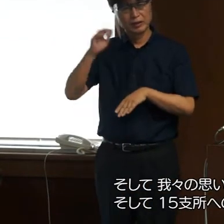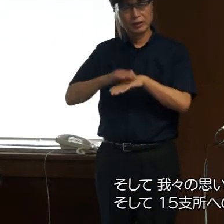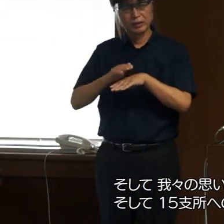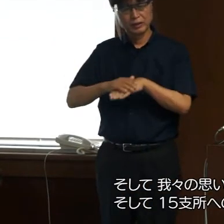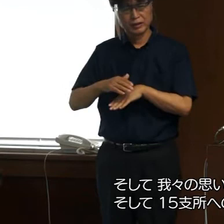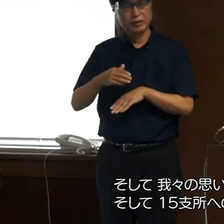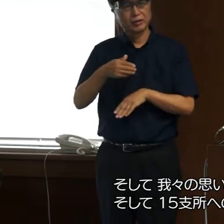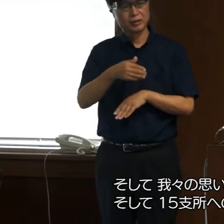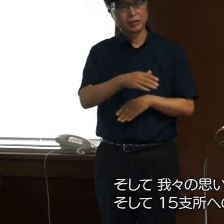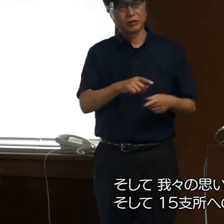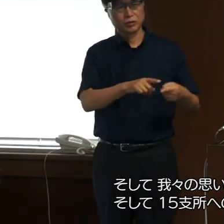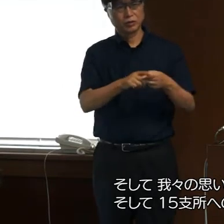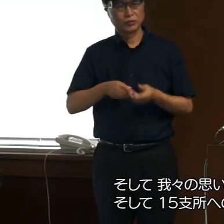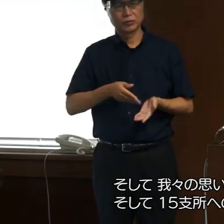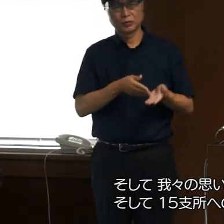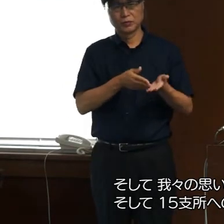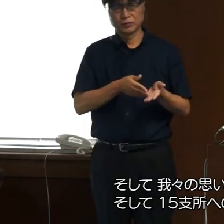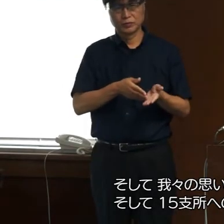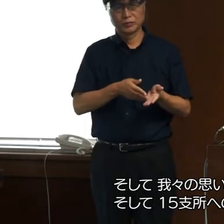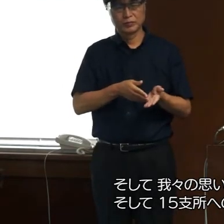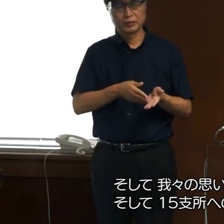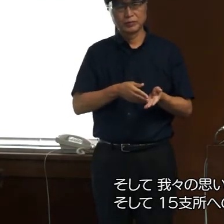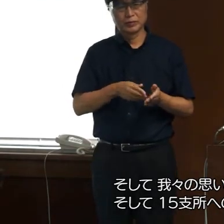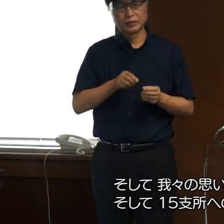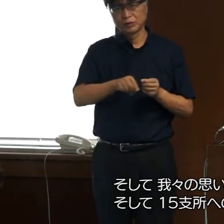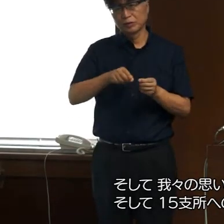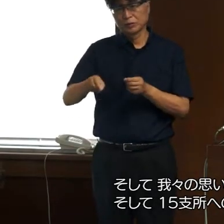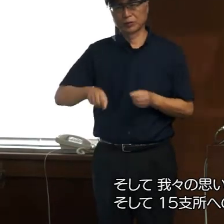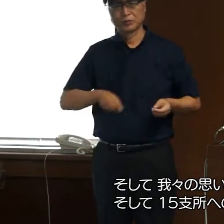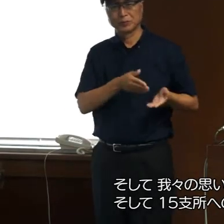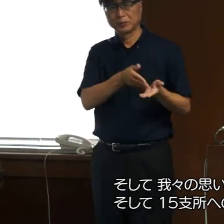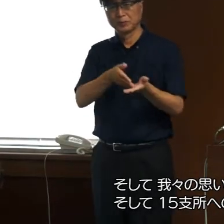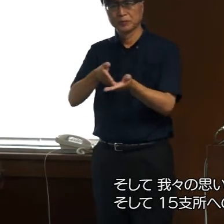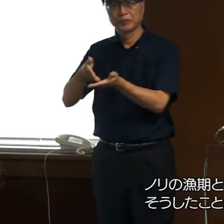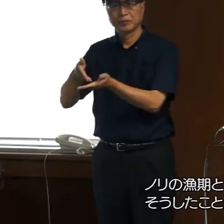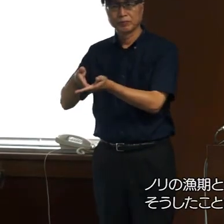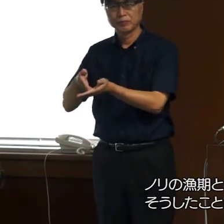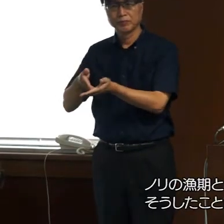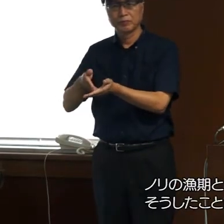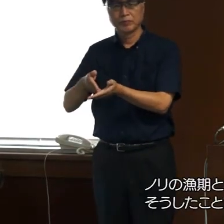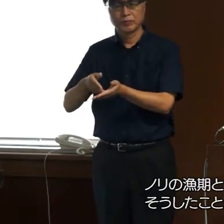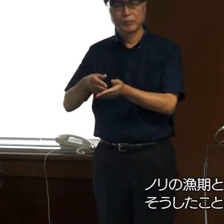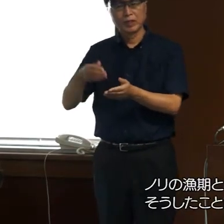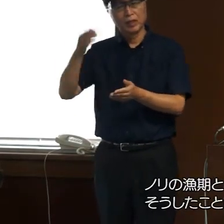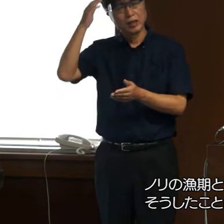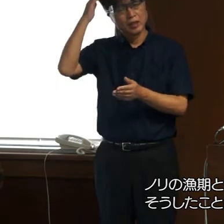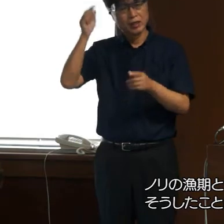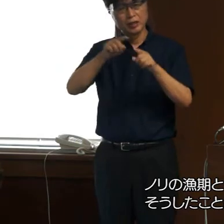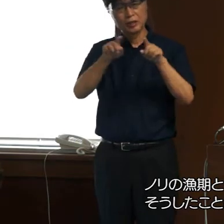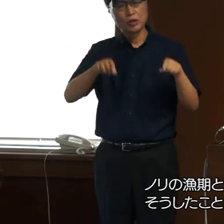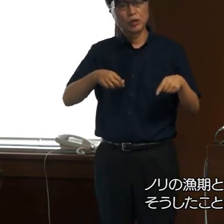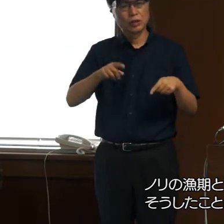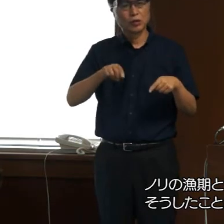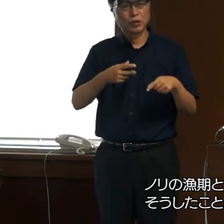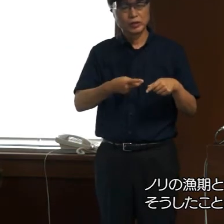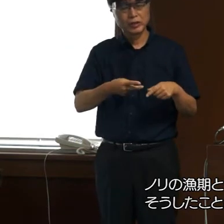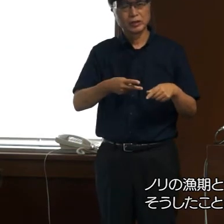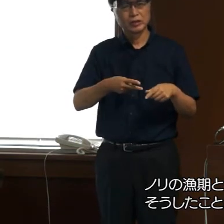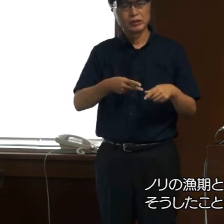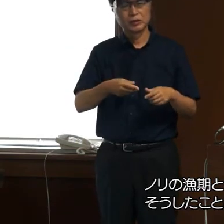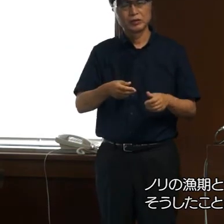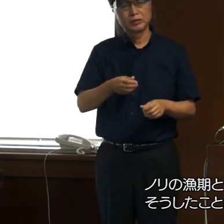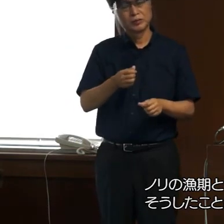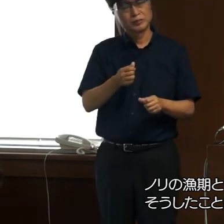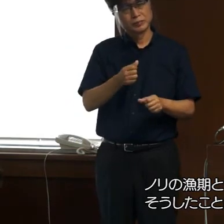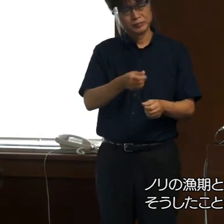協への説明、そして十五支所への説明ということで、まあ、ノリの漁期というものがある中で、そうした